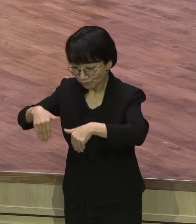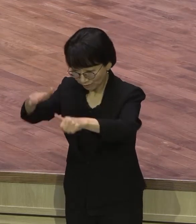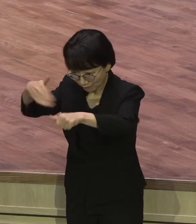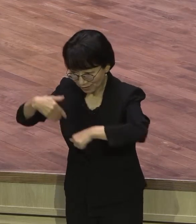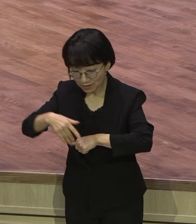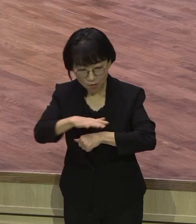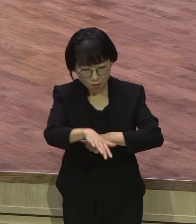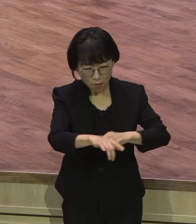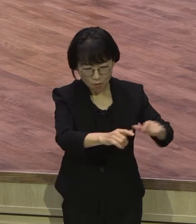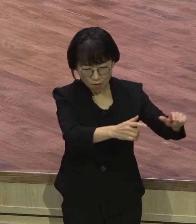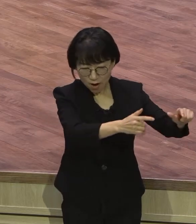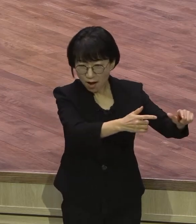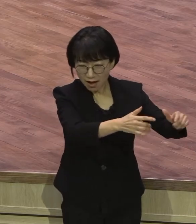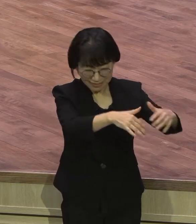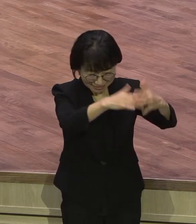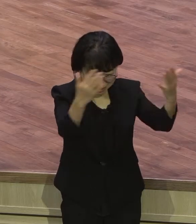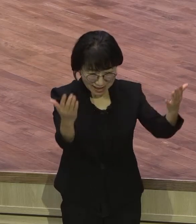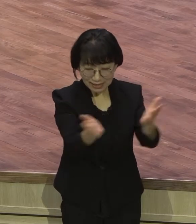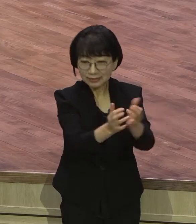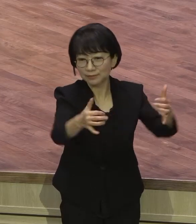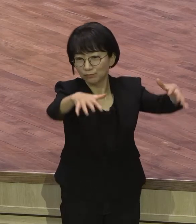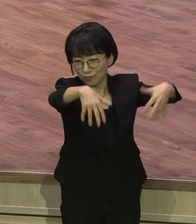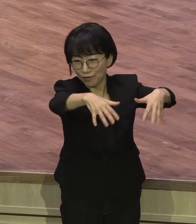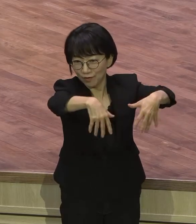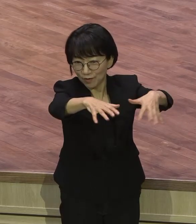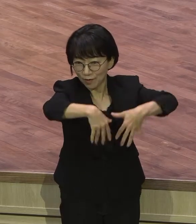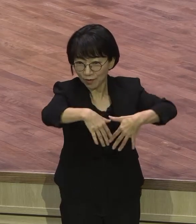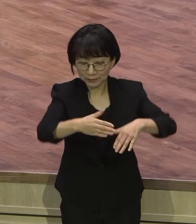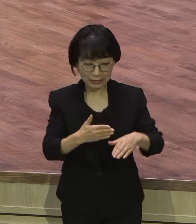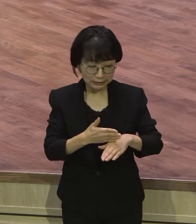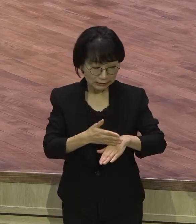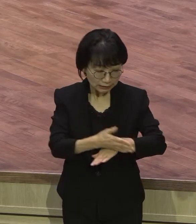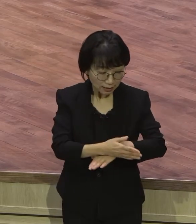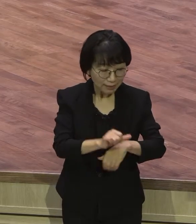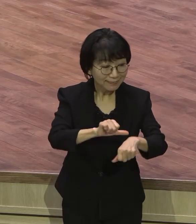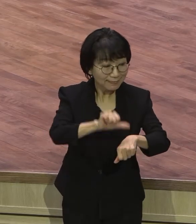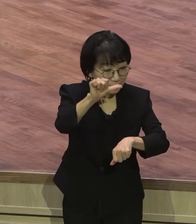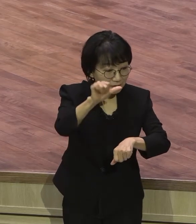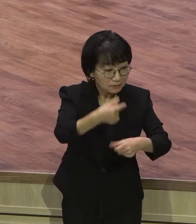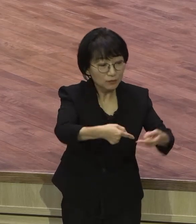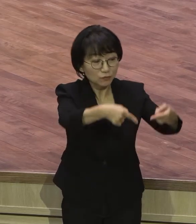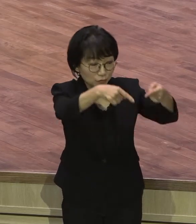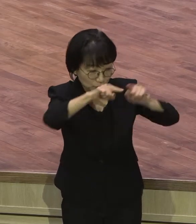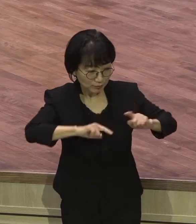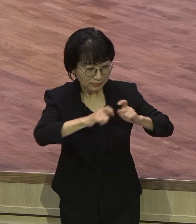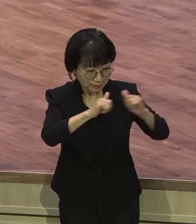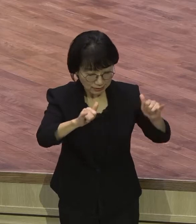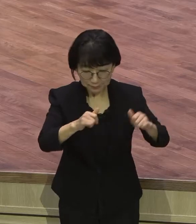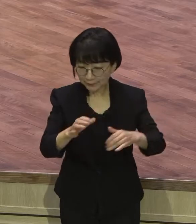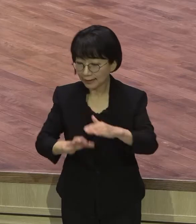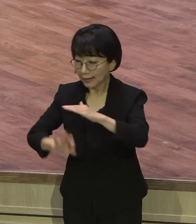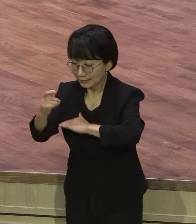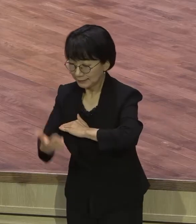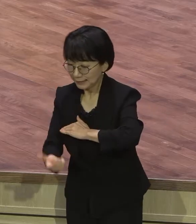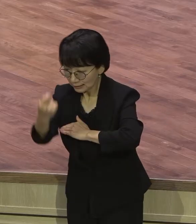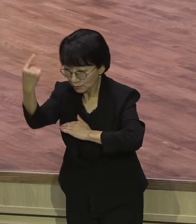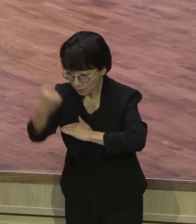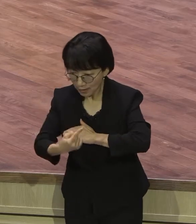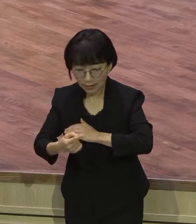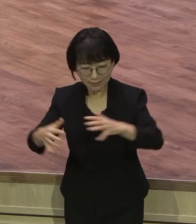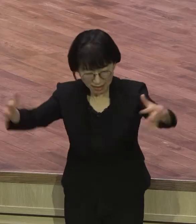나중에 온 제일 마지막에 온 자 그러니까 한 시간 전에 왔죠. 5시 일당을